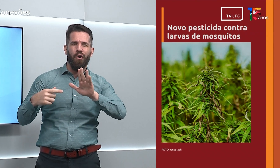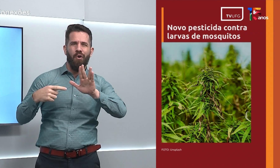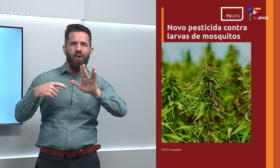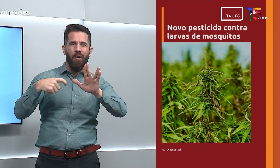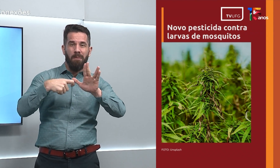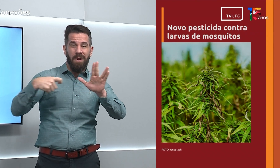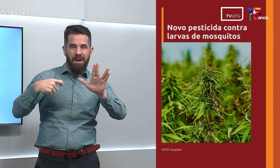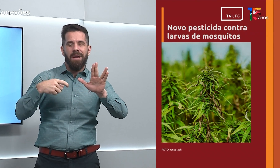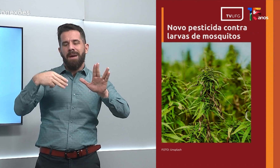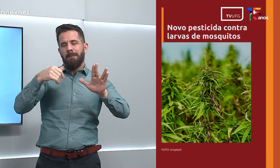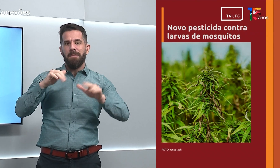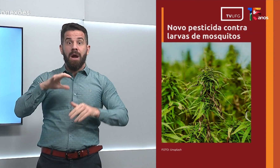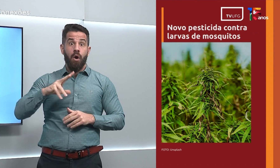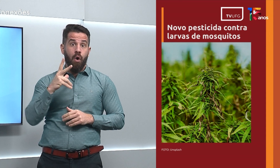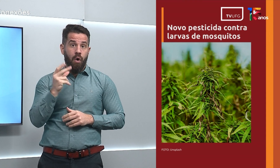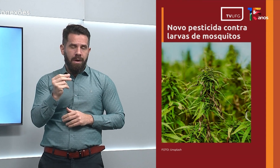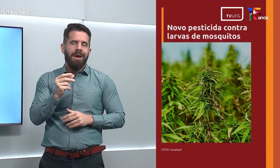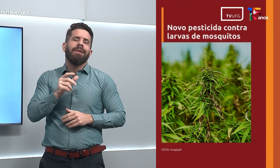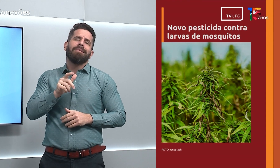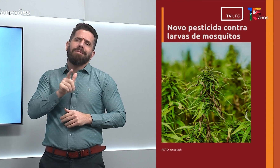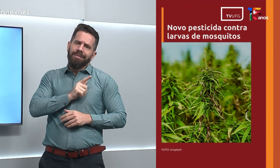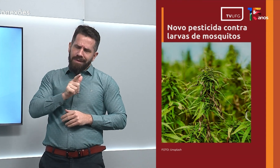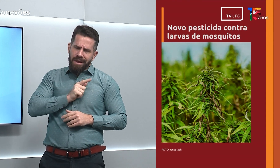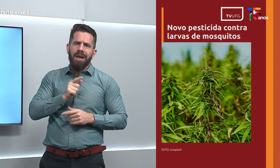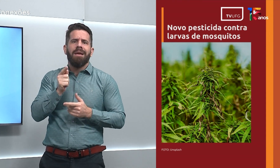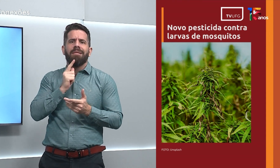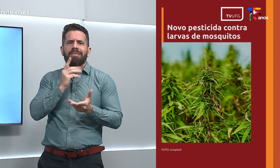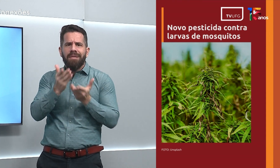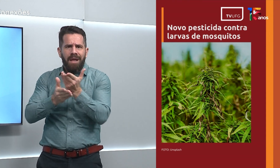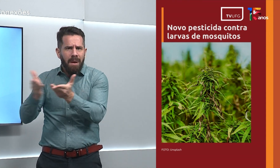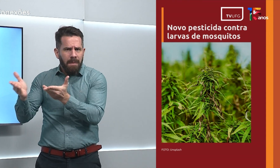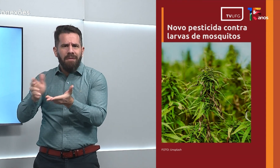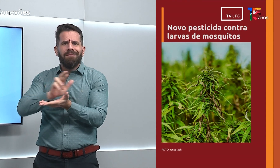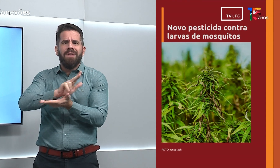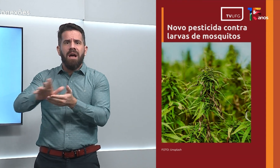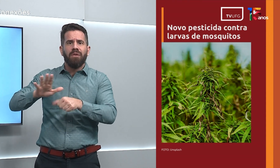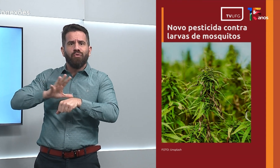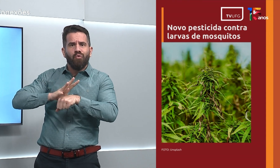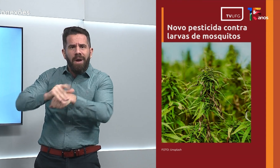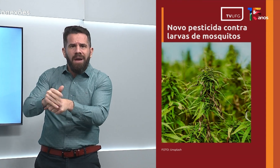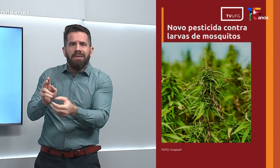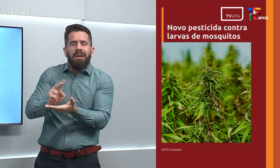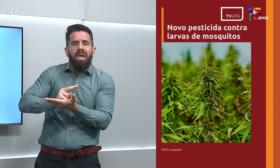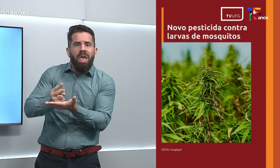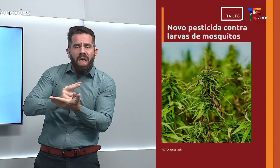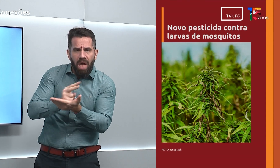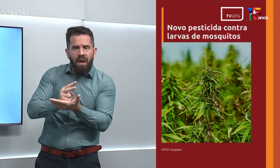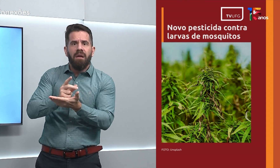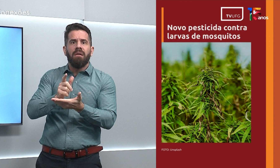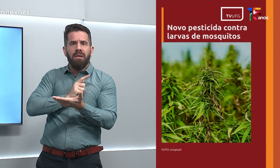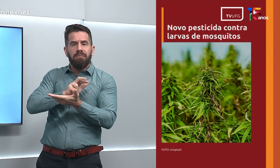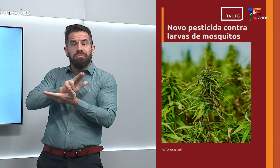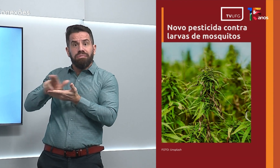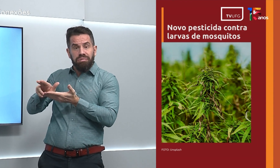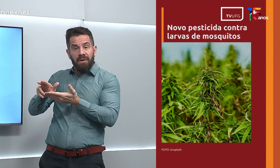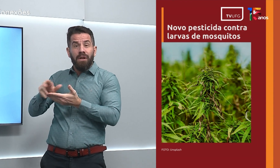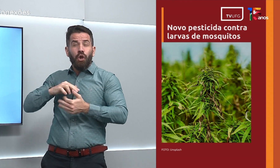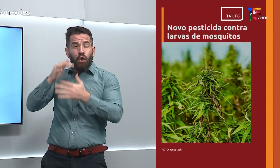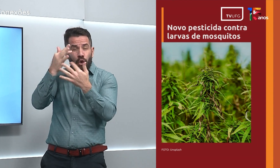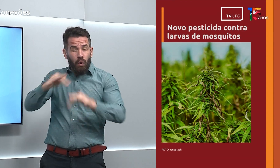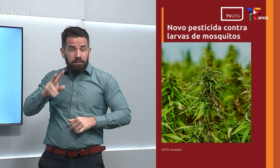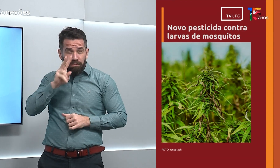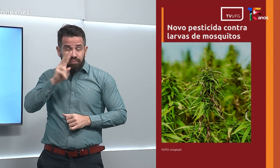Cientistas apostam em um novo jeito de matar larvas do mosquito da dengue. Uma pesquisa dos Estados Unidos descobriu